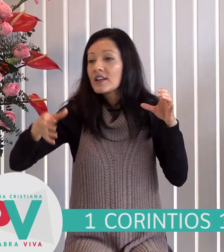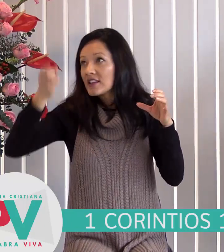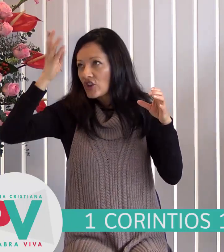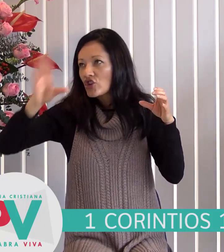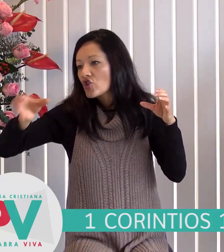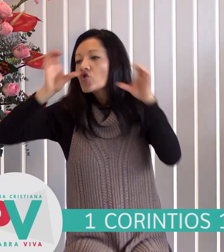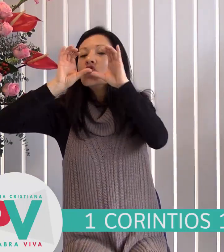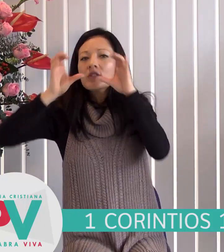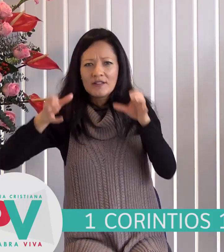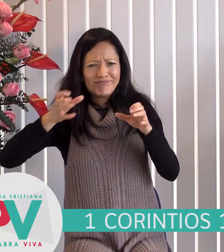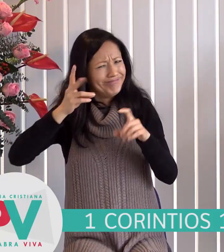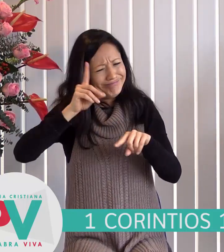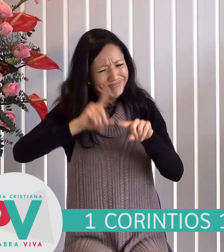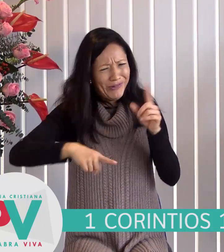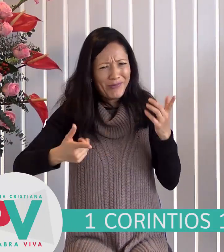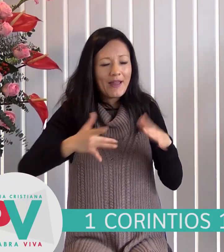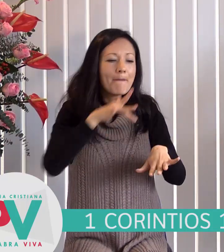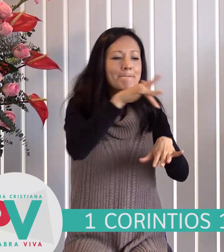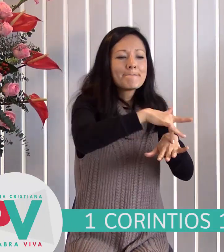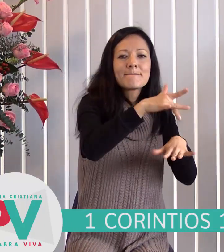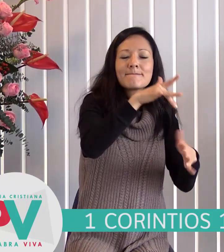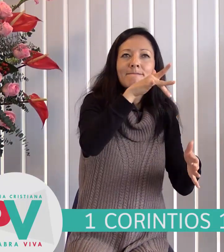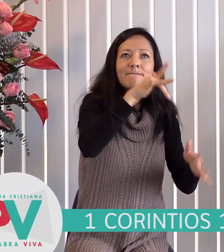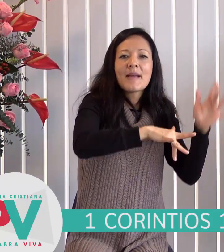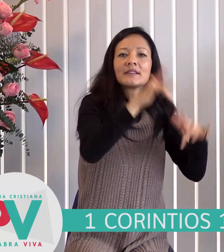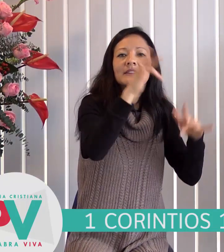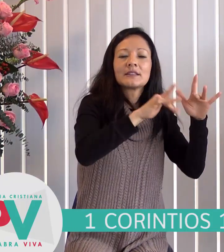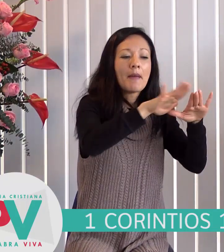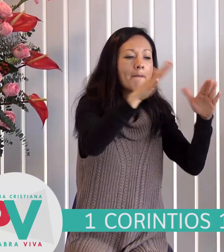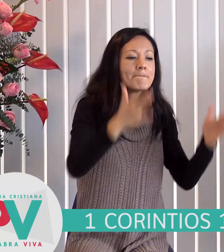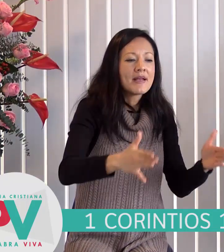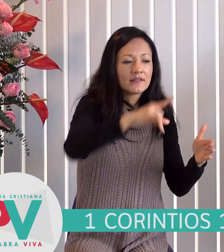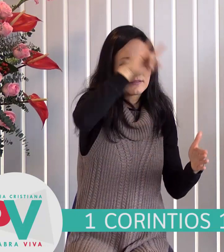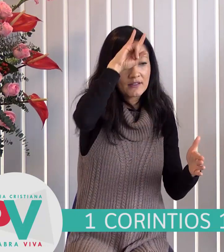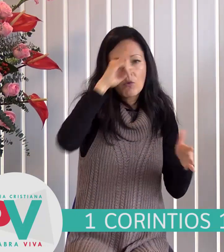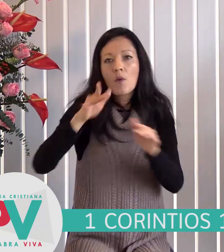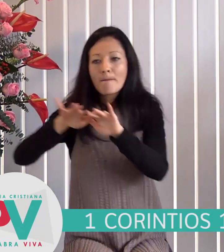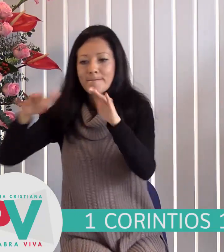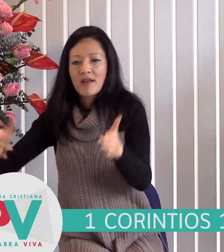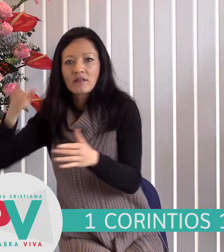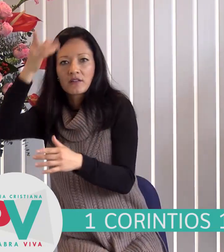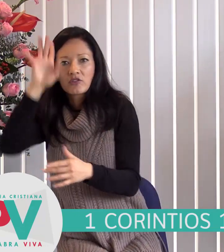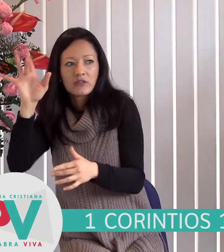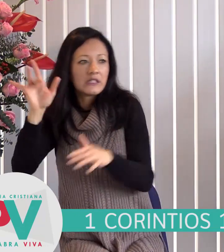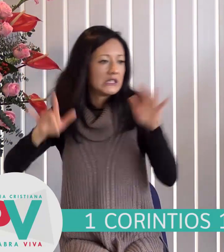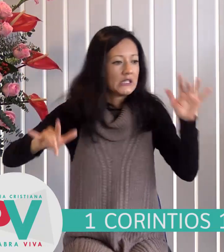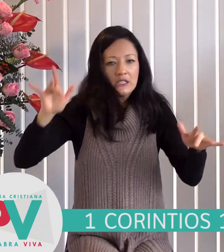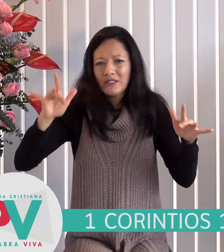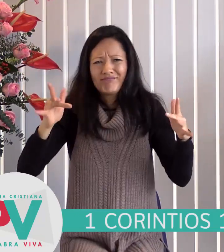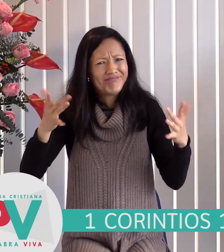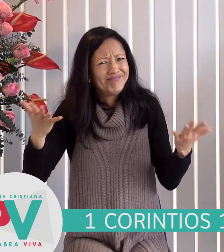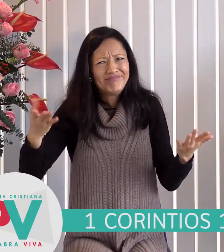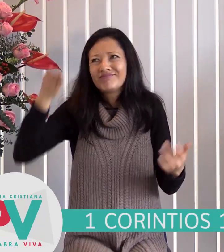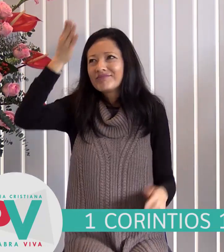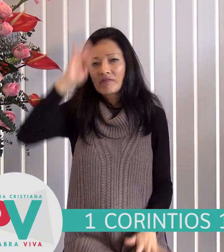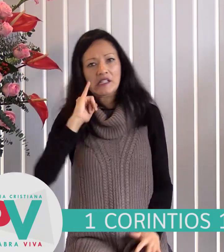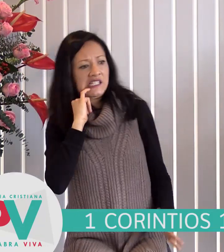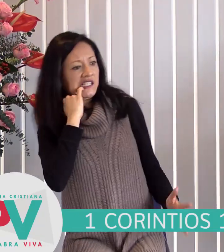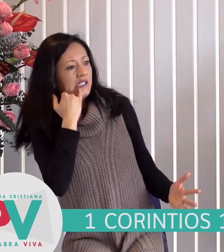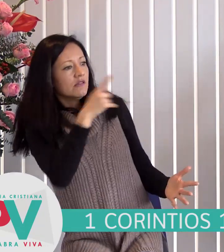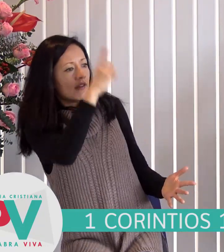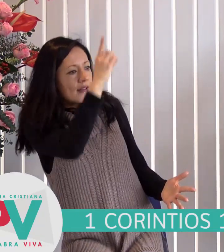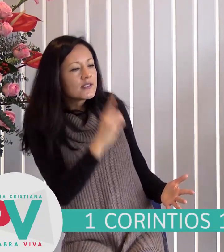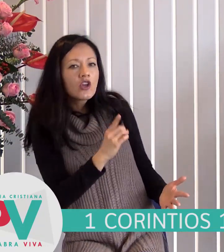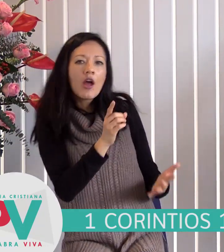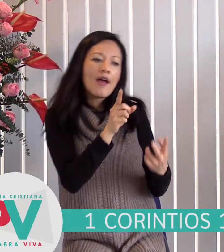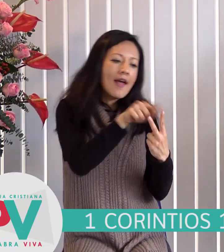podéis participar de la mesa del Señor y de la mesa de los demonios. O provocaremos a celo al Señor. Somos más